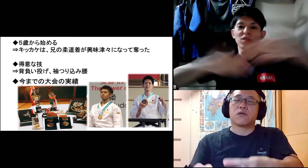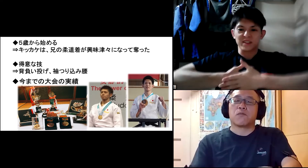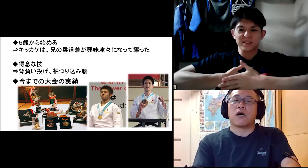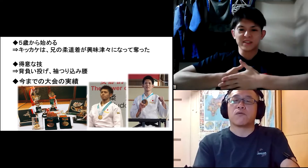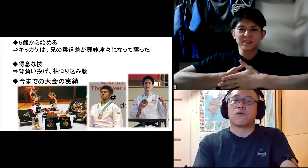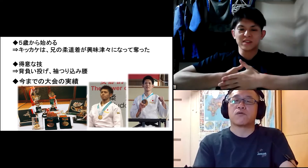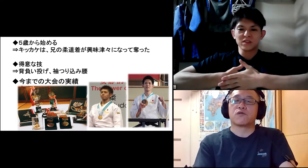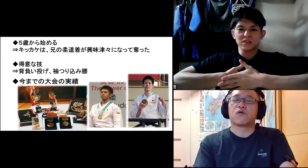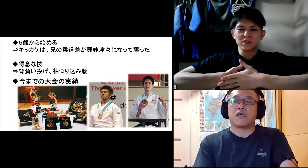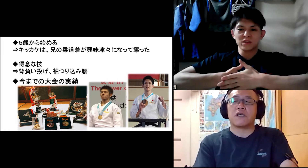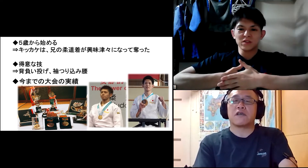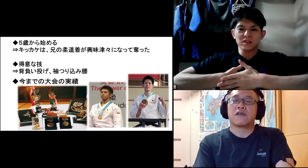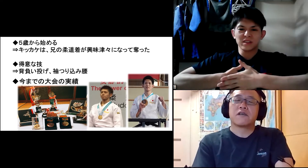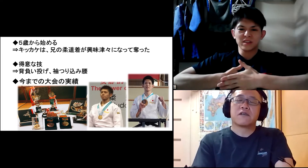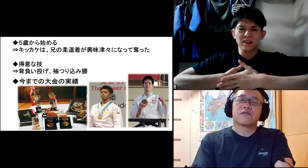長男も